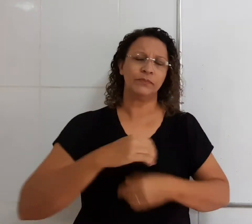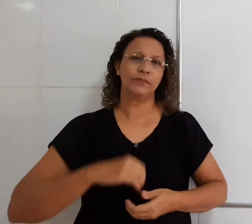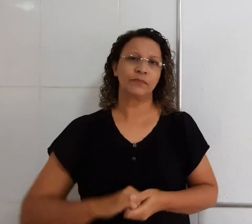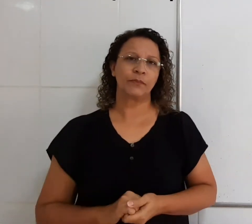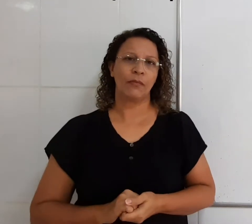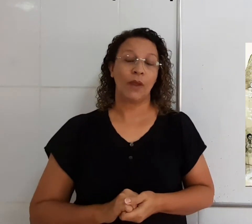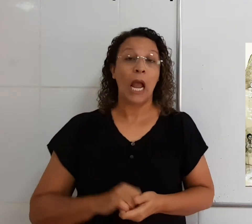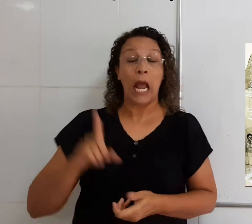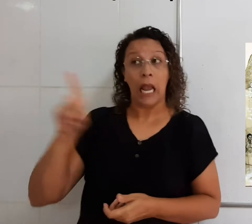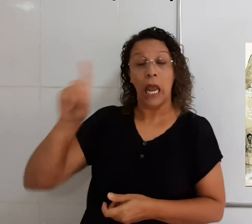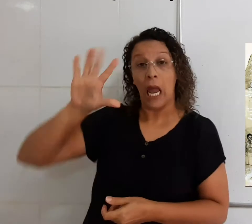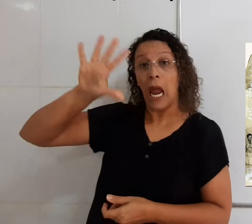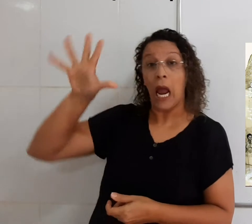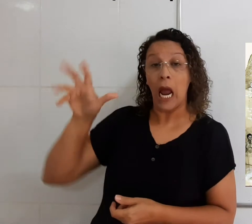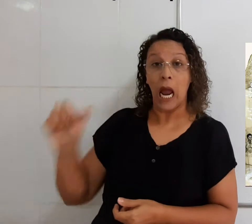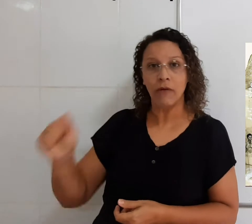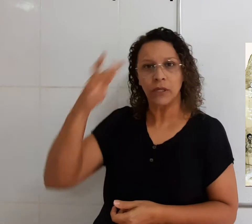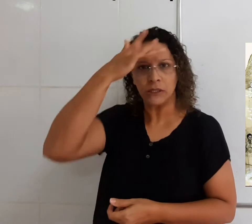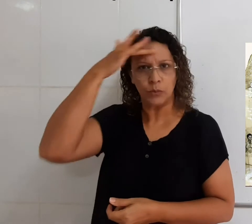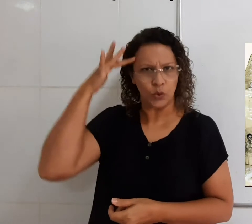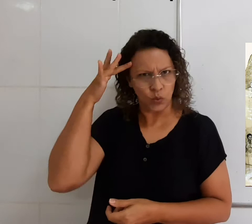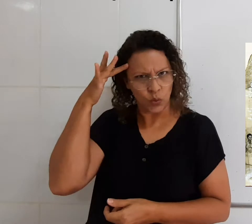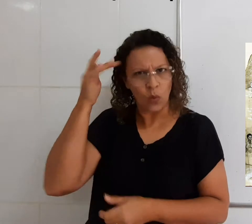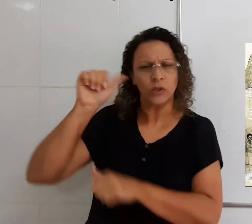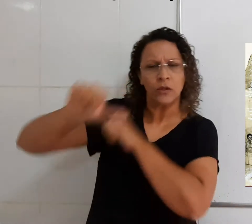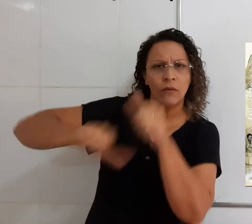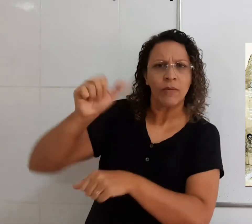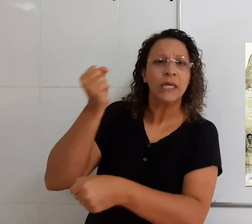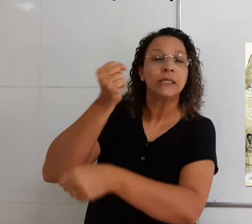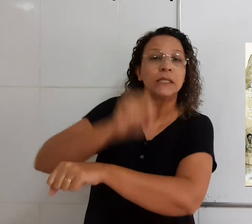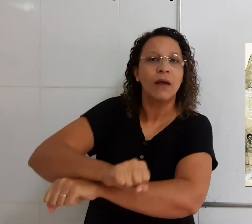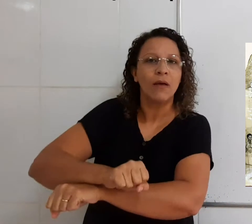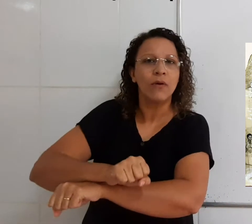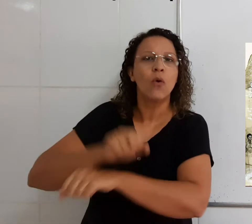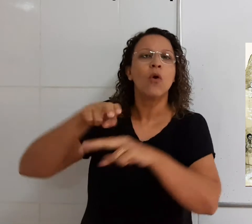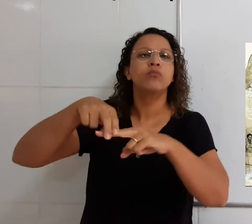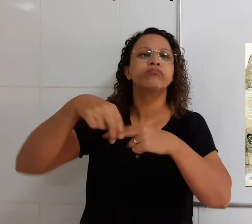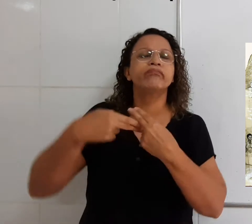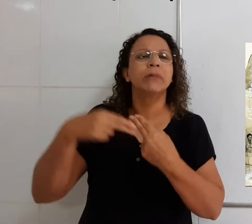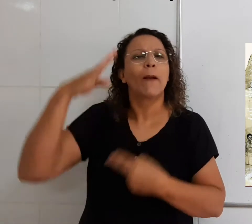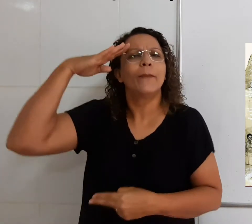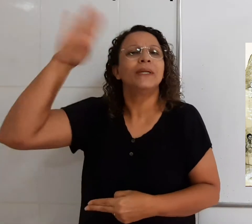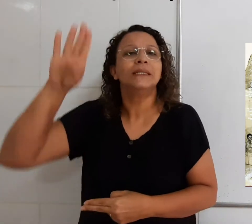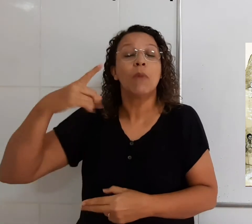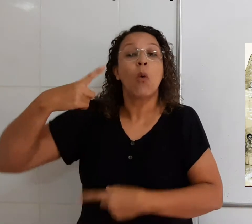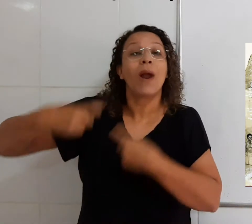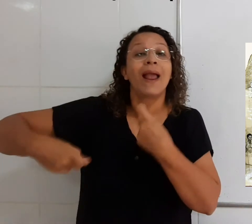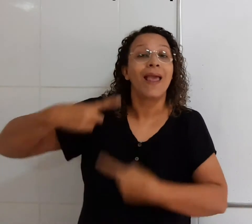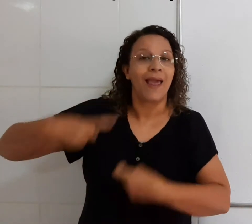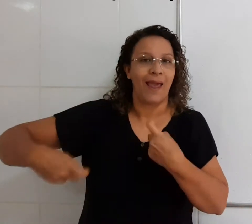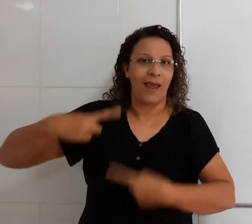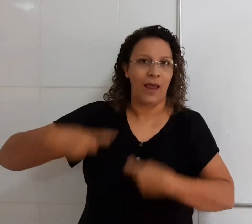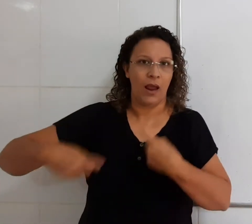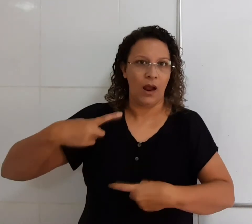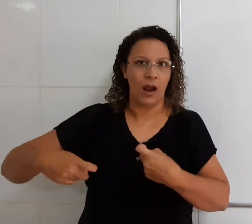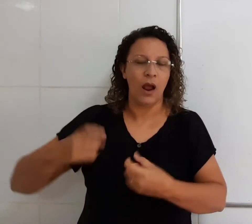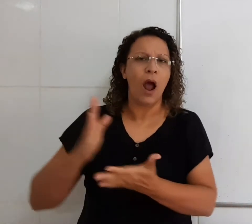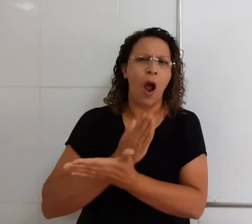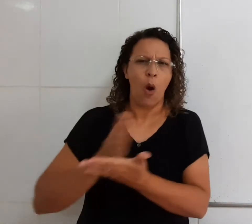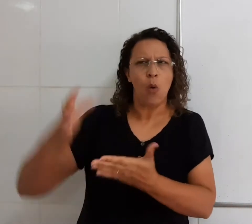Na África, as pessoas se tornavam escravos principalmente por guerras. Alguns reis e